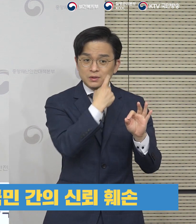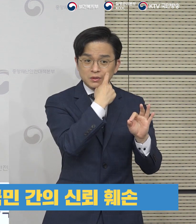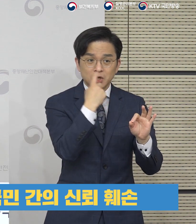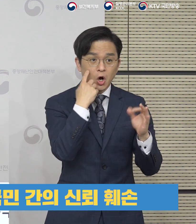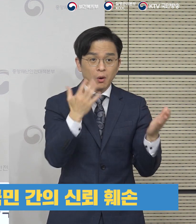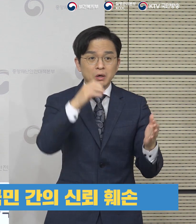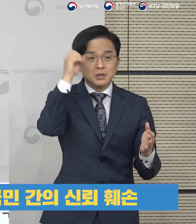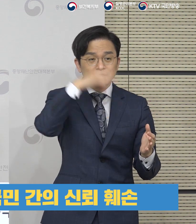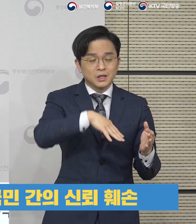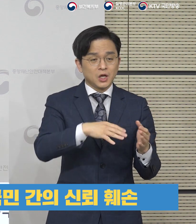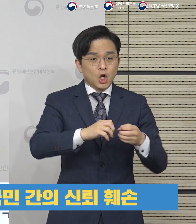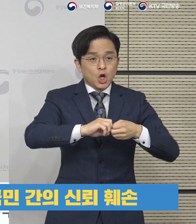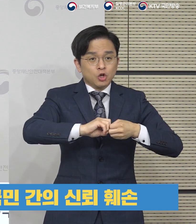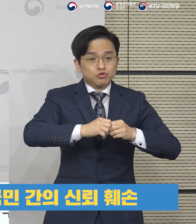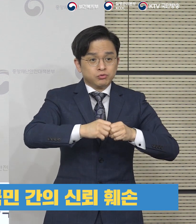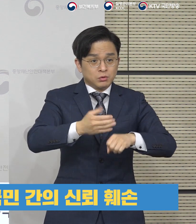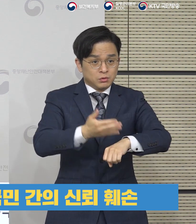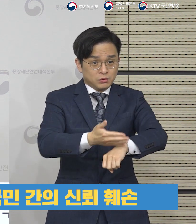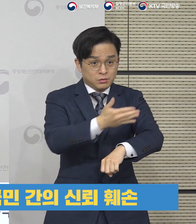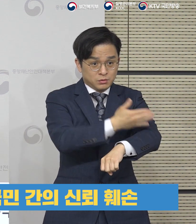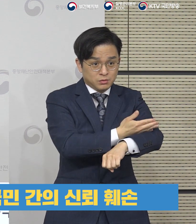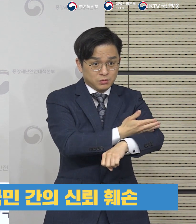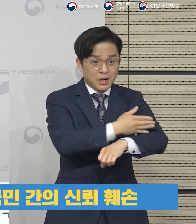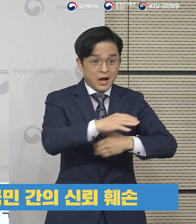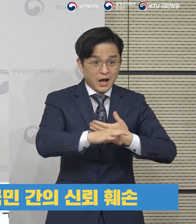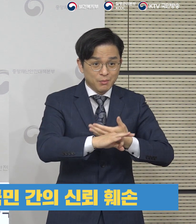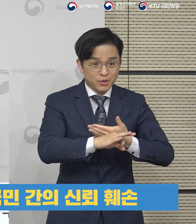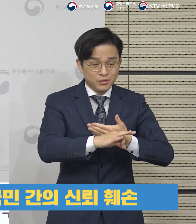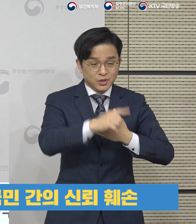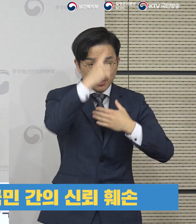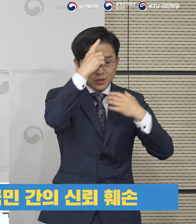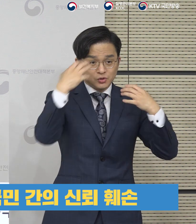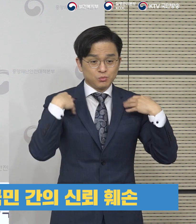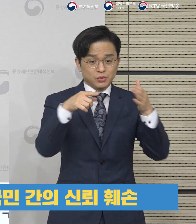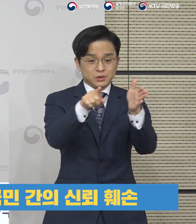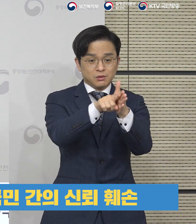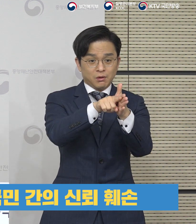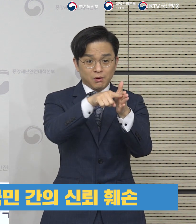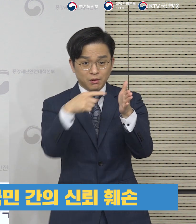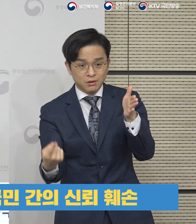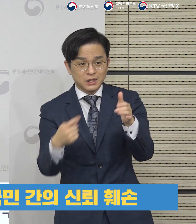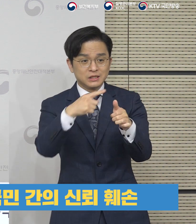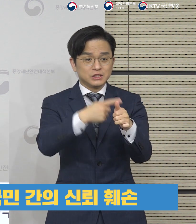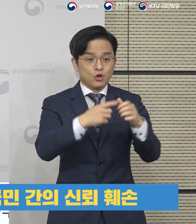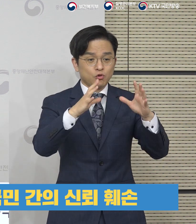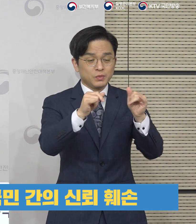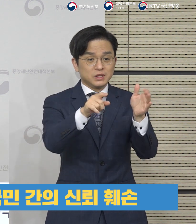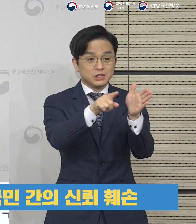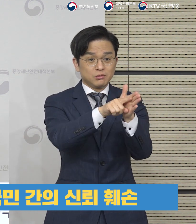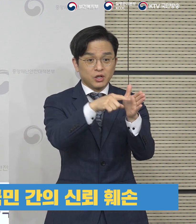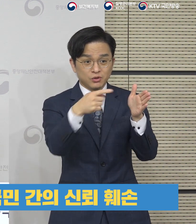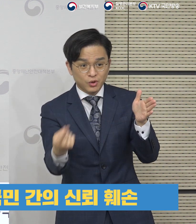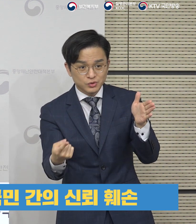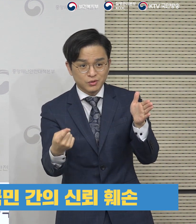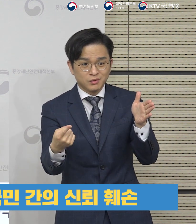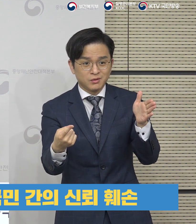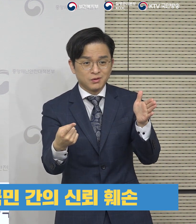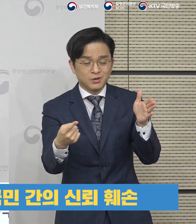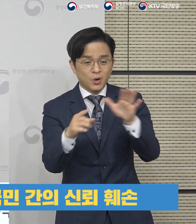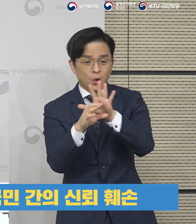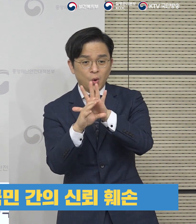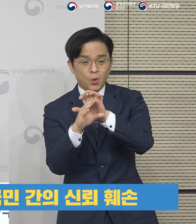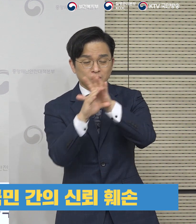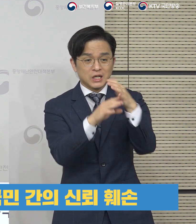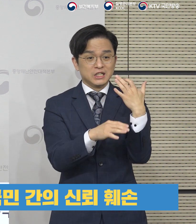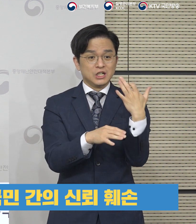객관적 사실에 근거하지 않은 보도는 방역 당국과 국민 간의 신뢰를 훼손시켜 코로나19 대응에